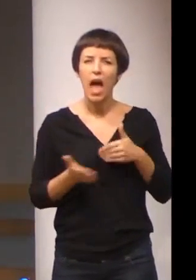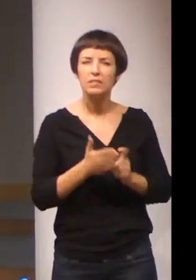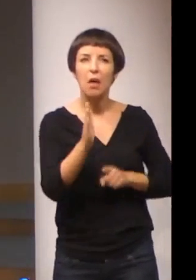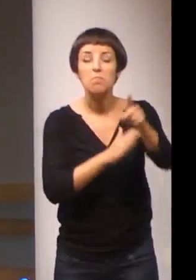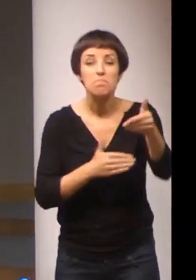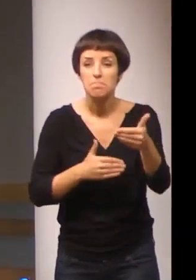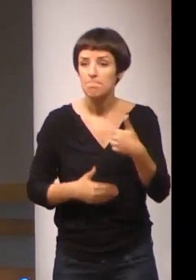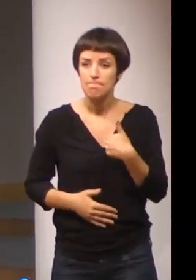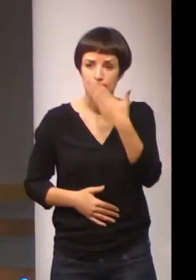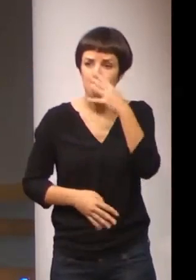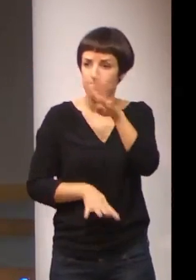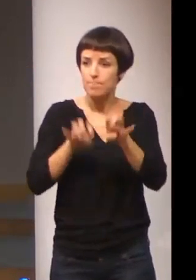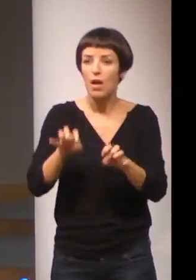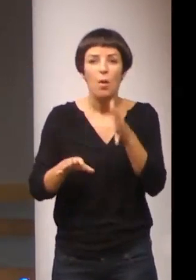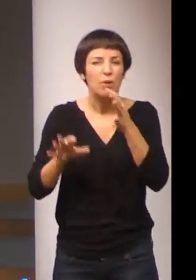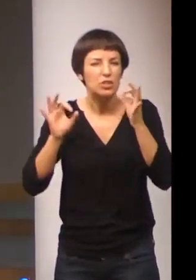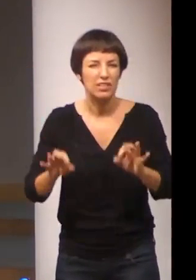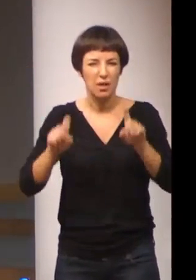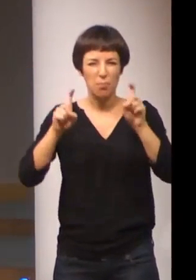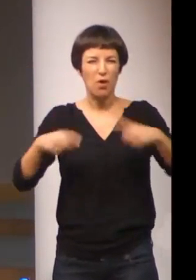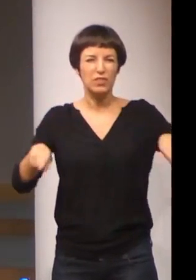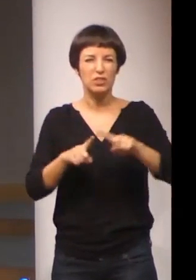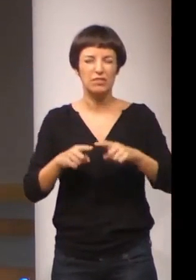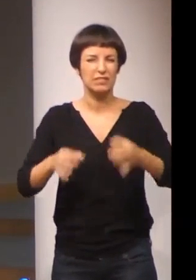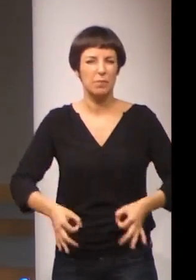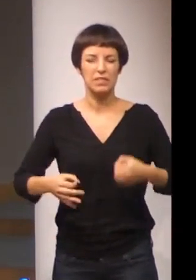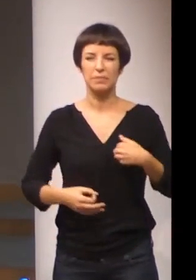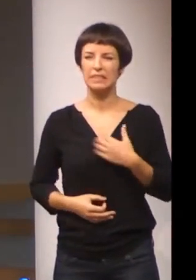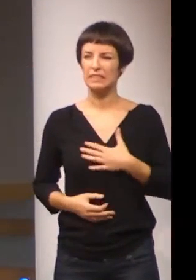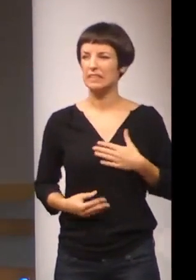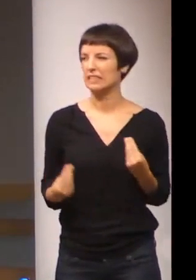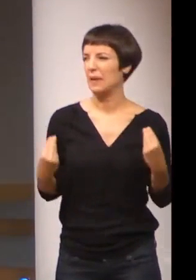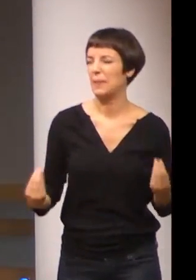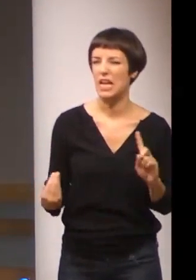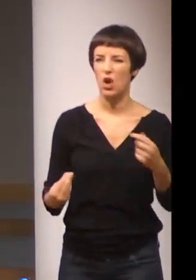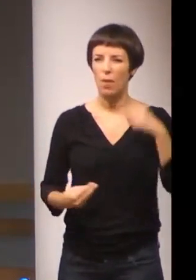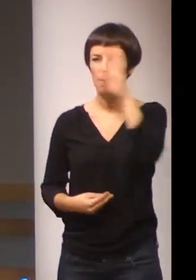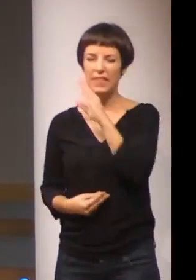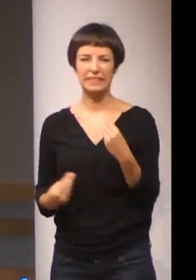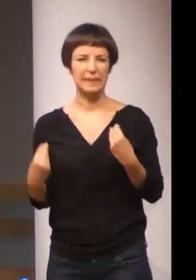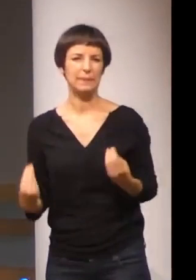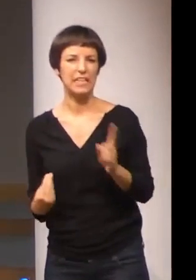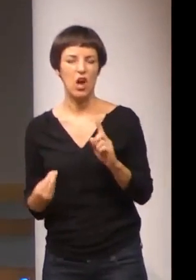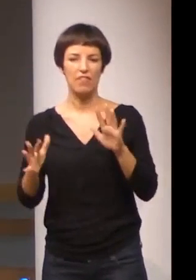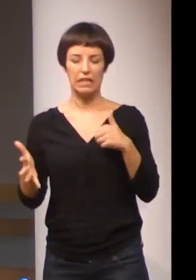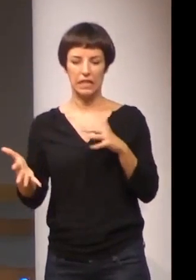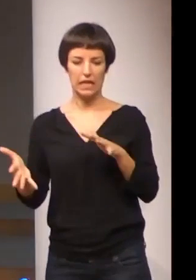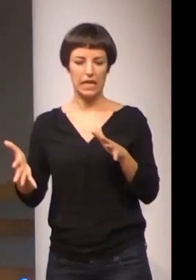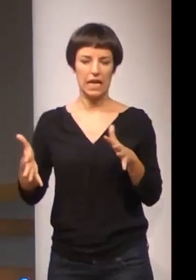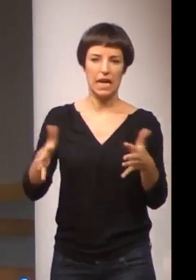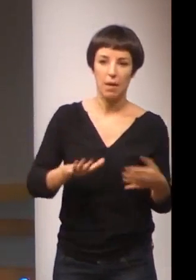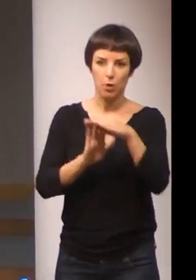esas continuas insatisfacciones del profesorado, de los padres, que no se terminan de implementar esos